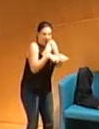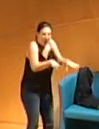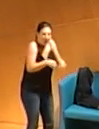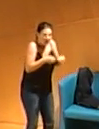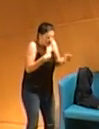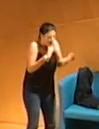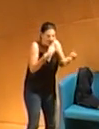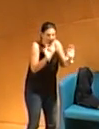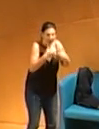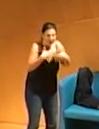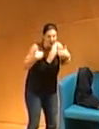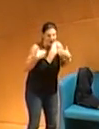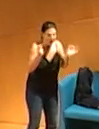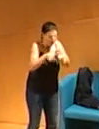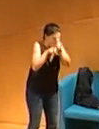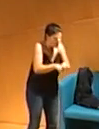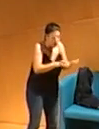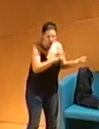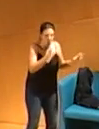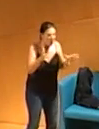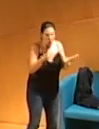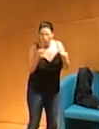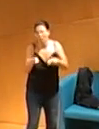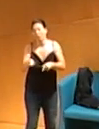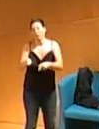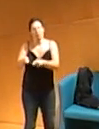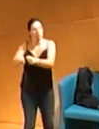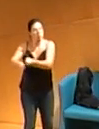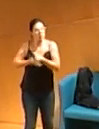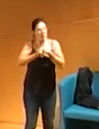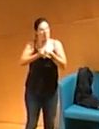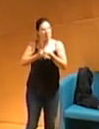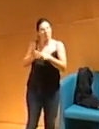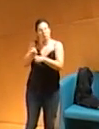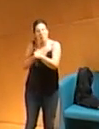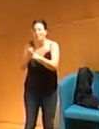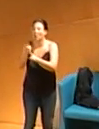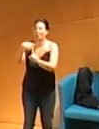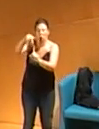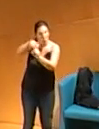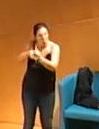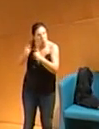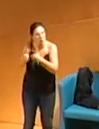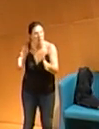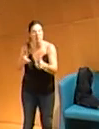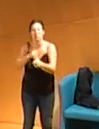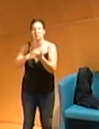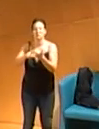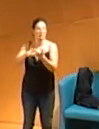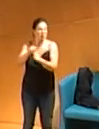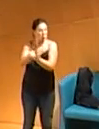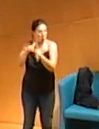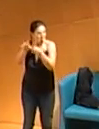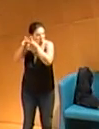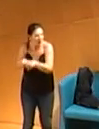par la parole de ces chercheurs en sociologie, en anthropologie, sur ce que c'est, sur les familles qui ont un enfant